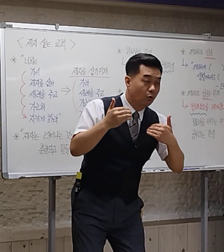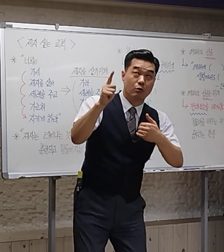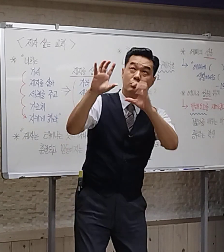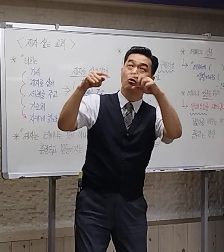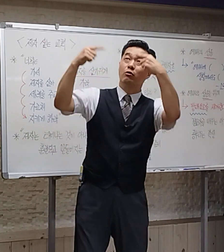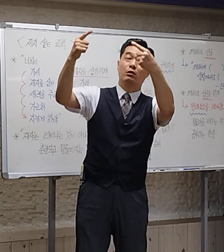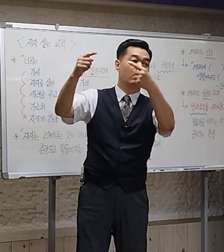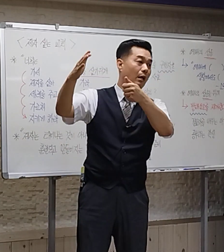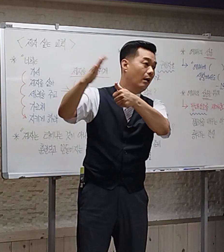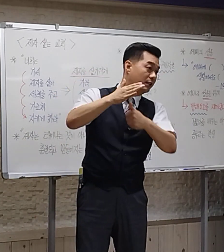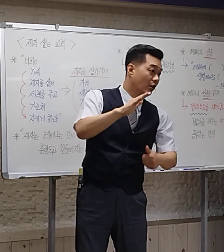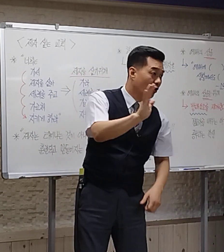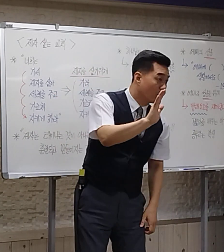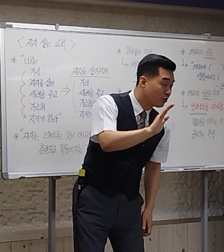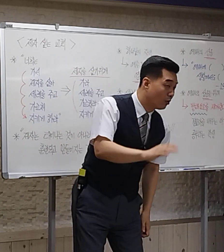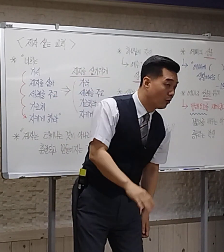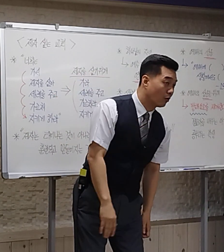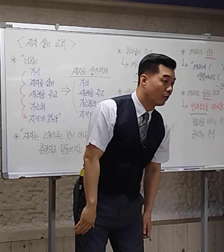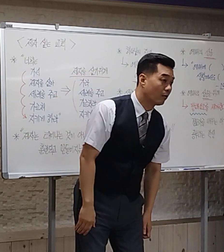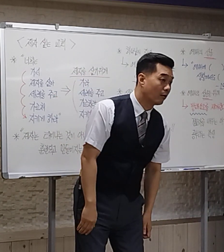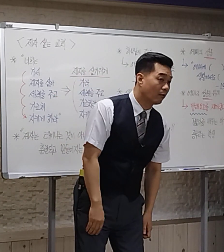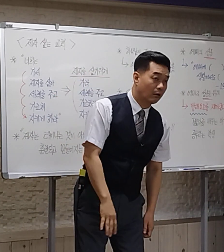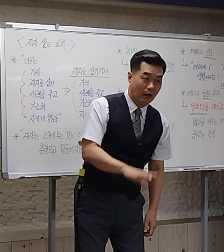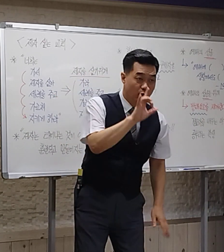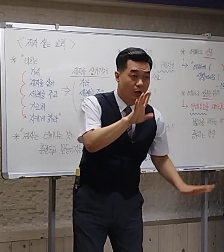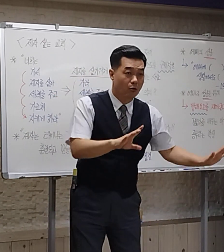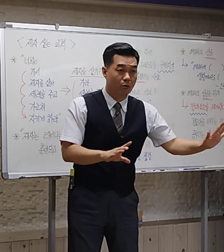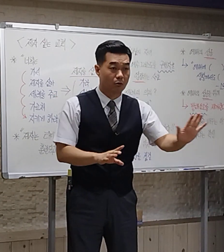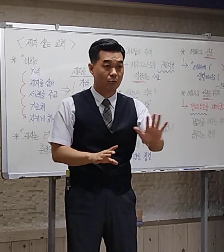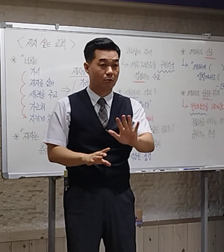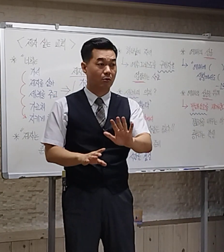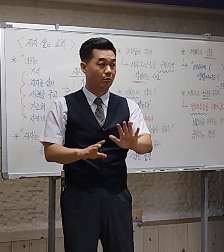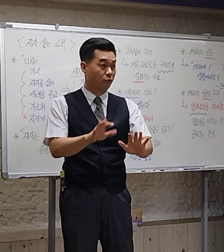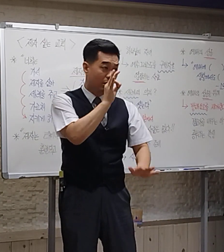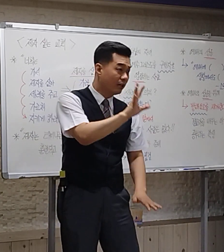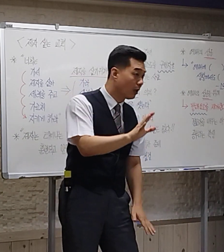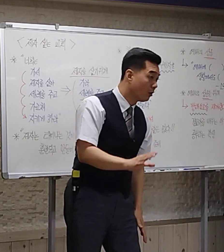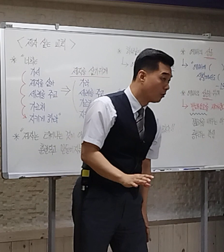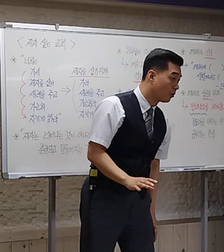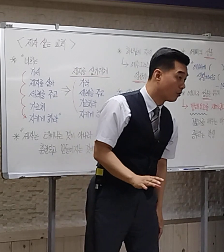누구도 천국에 들어갈 자격이 없어요. 안 돼요. 불가능해요.